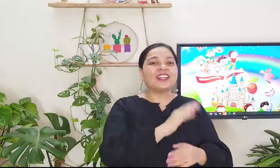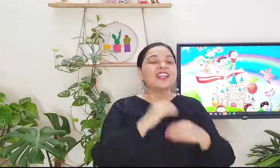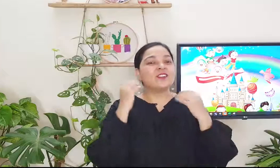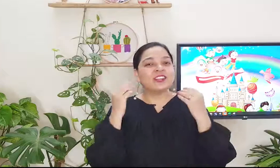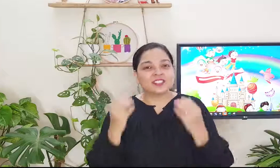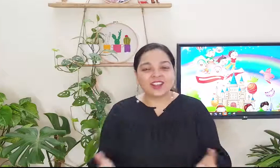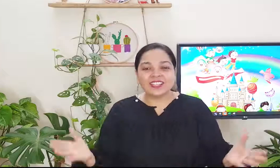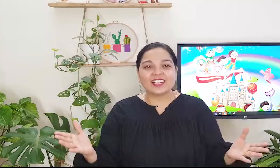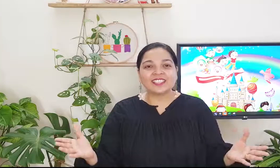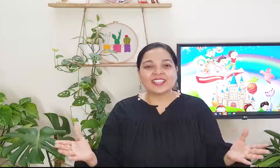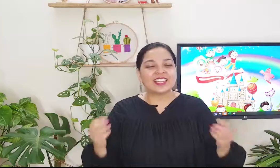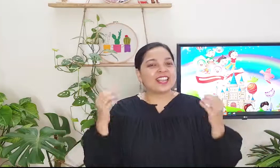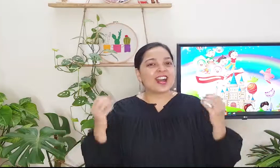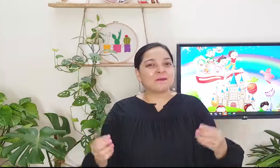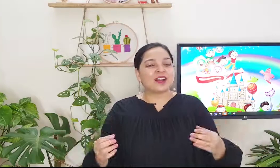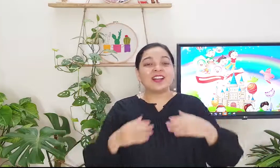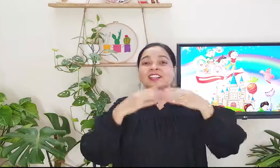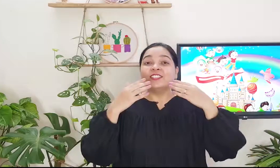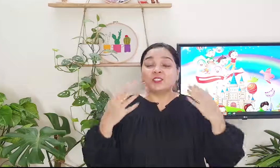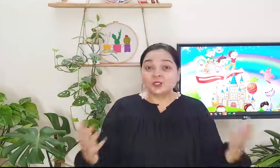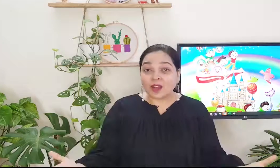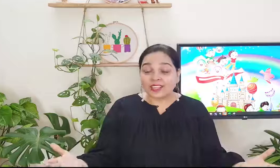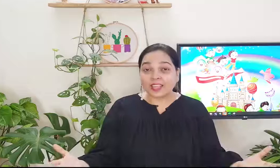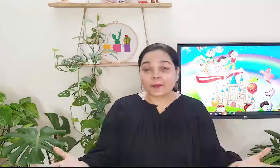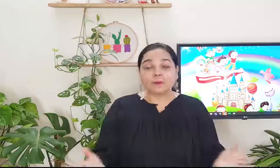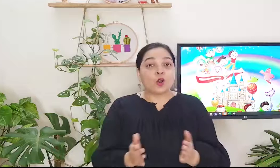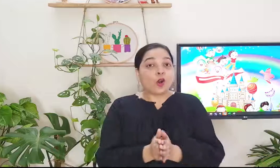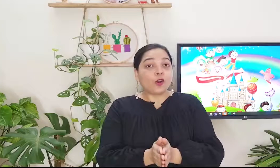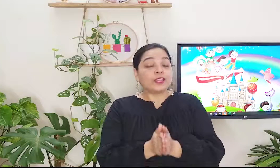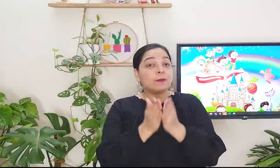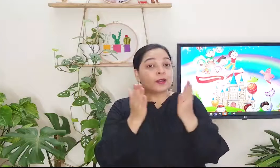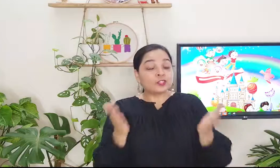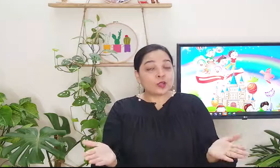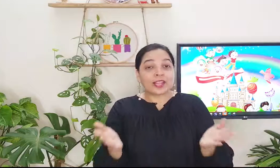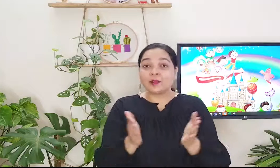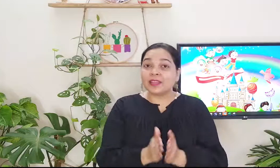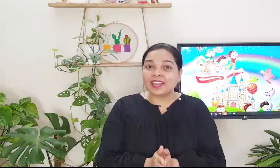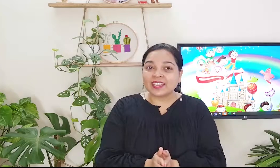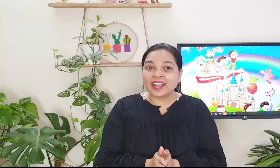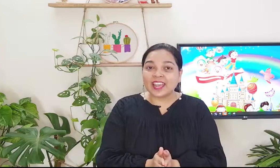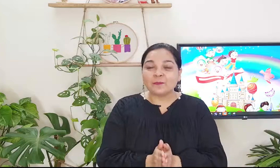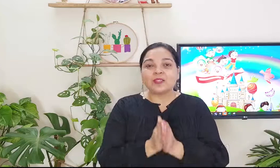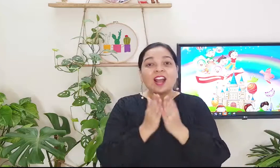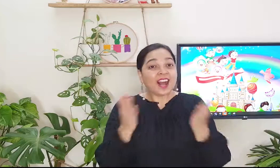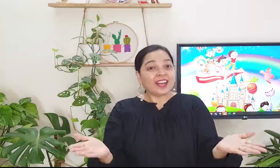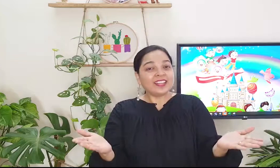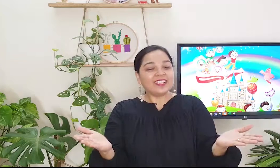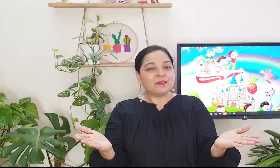দিয়ে স্বাগত জানাতে পারো কি তোমাদের অভিনন্দন। আর আমাদের এটা জুলাইয়ের মাস, কি আনন্দের